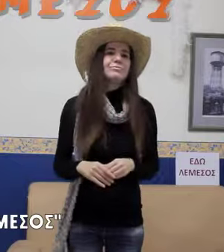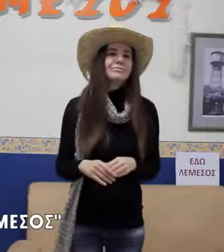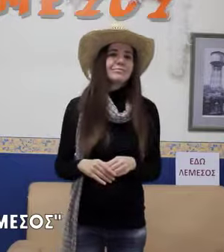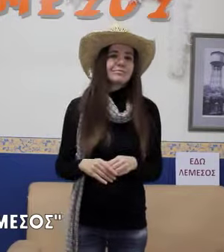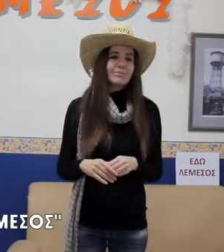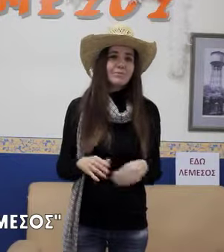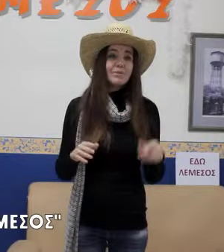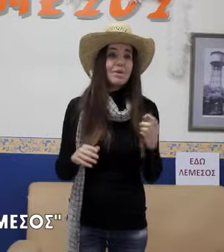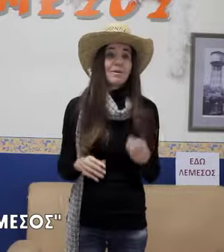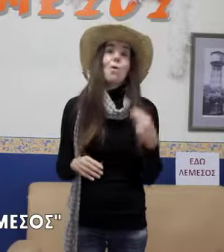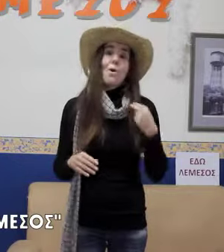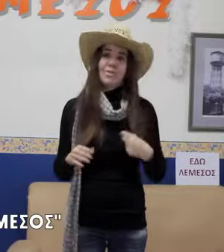Ο Δήμος Λεμεσού